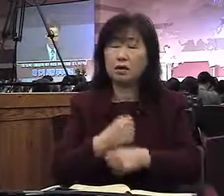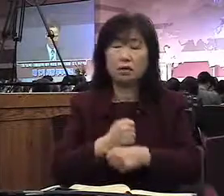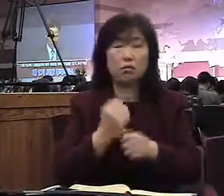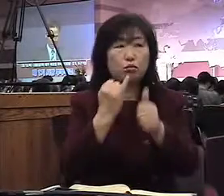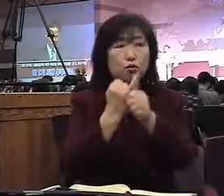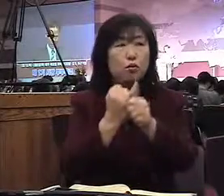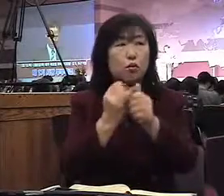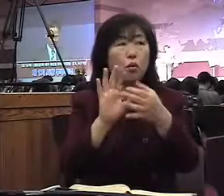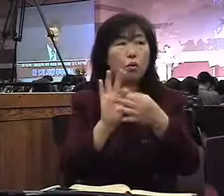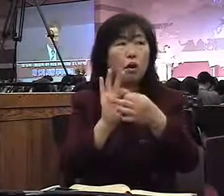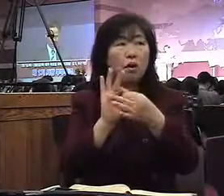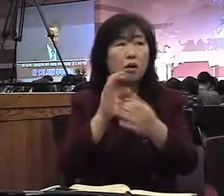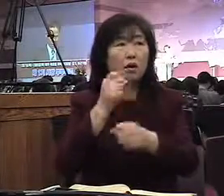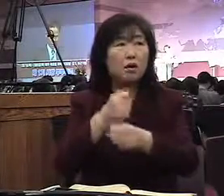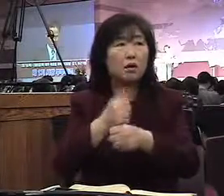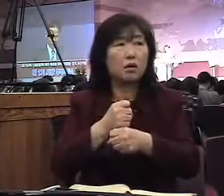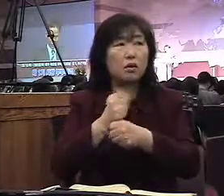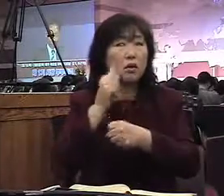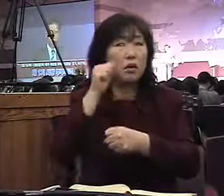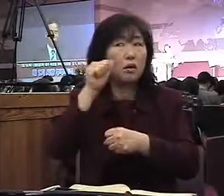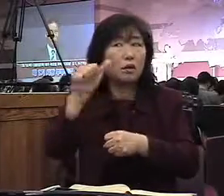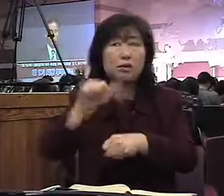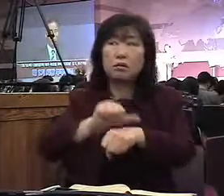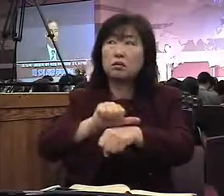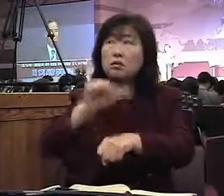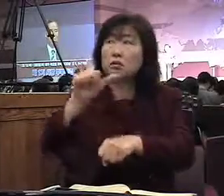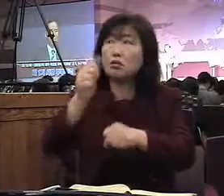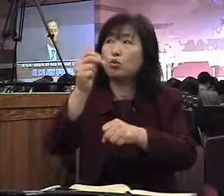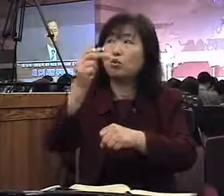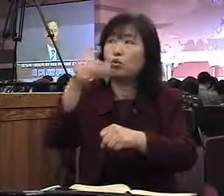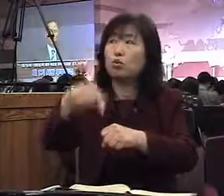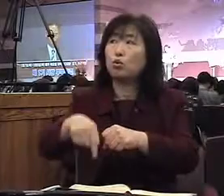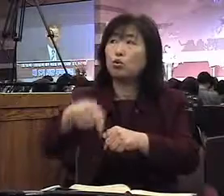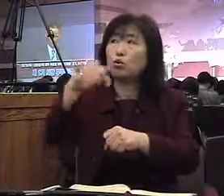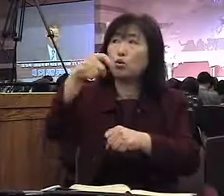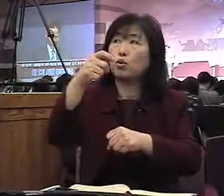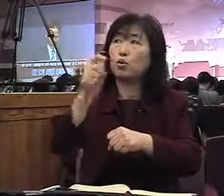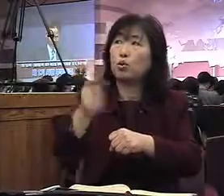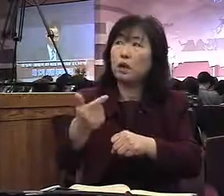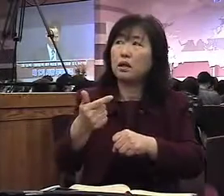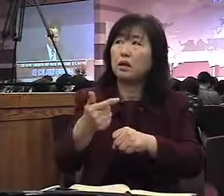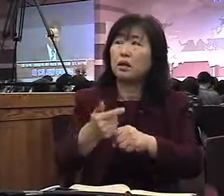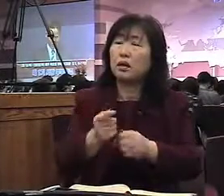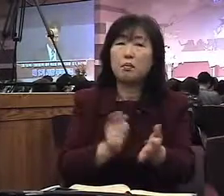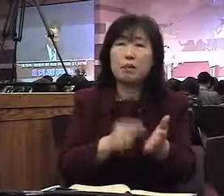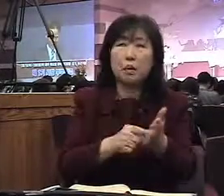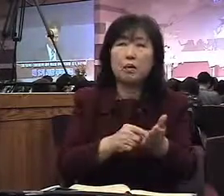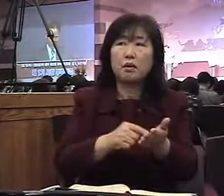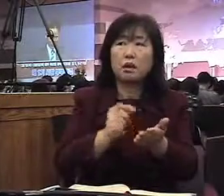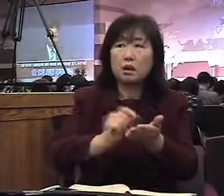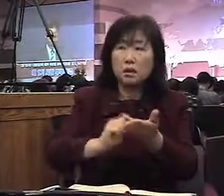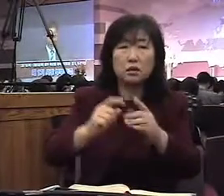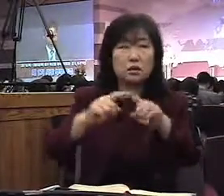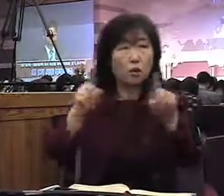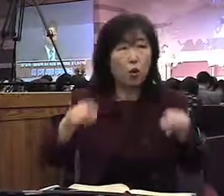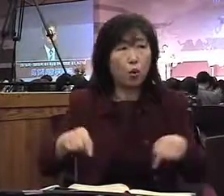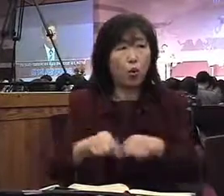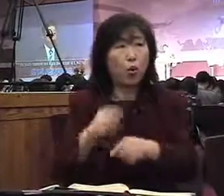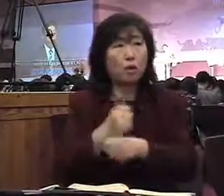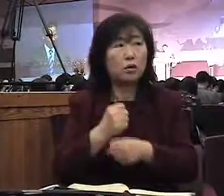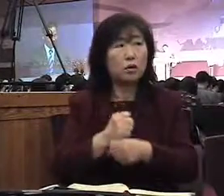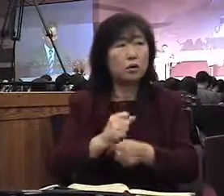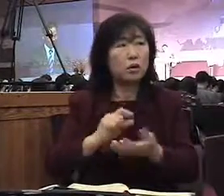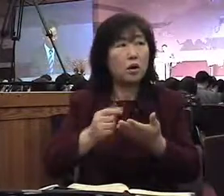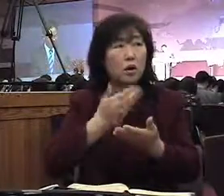부부관계를 만들어가는 5주간의 부부 성장 프로그램입니다. 빨리 서둘러 주셔야 등록이 가능할 것